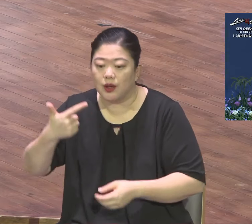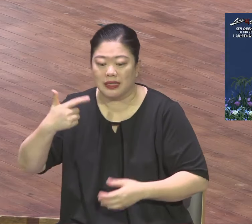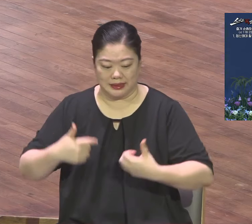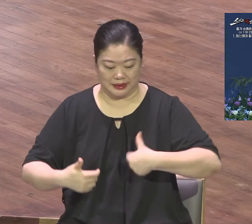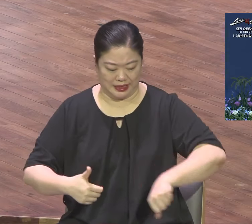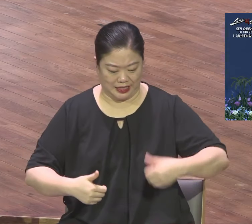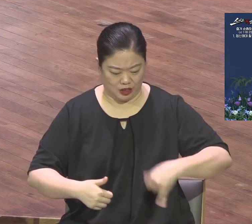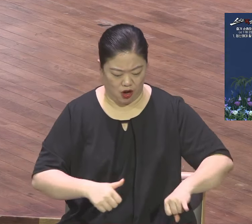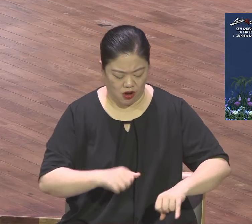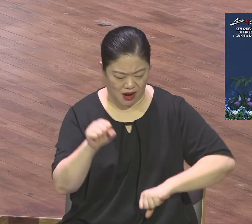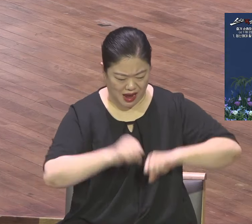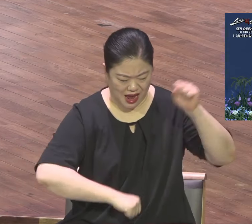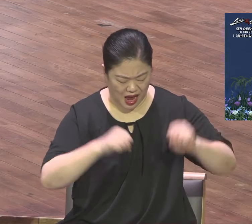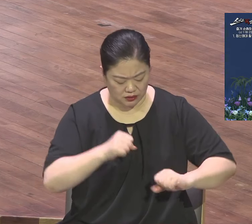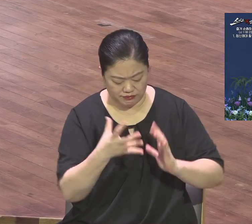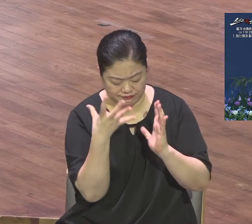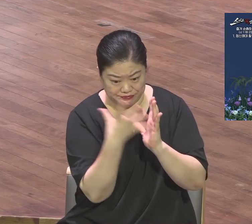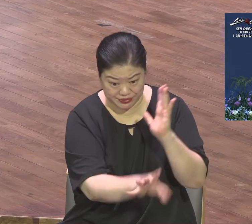계속한다 이 말이.